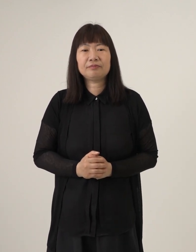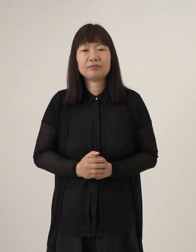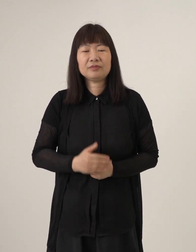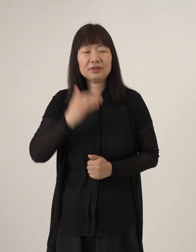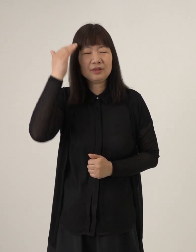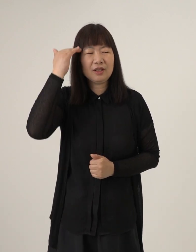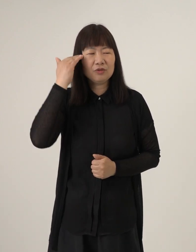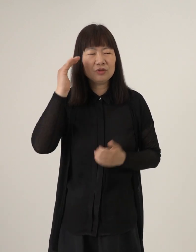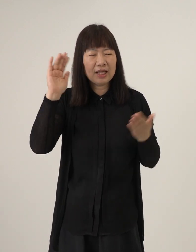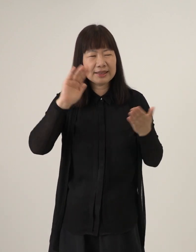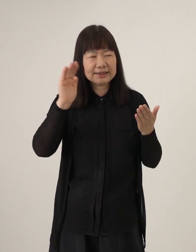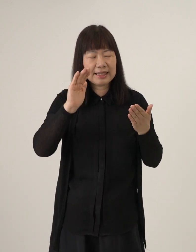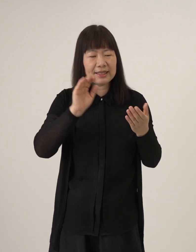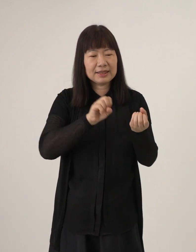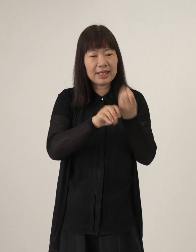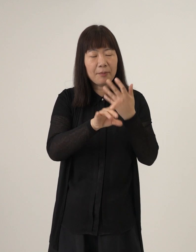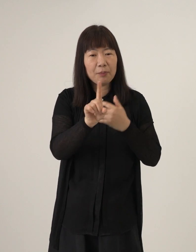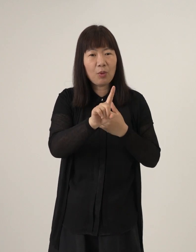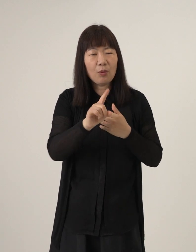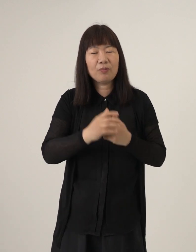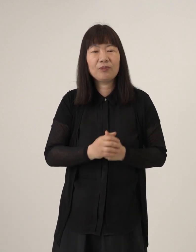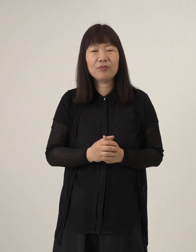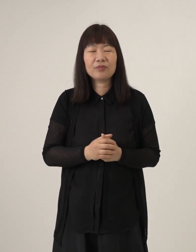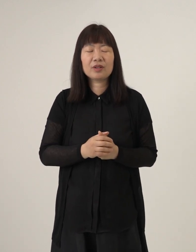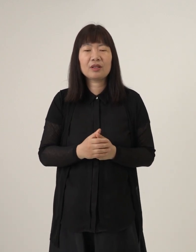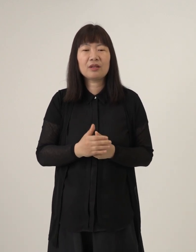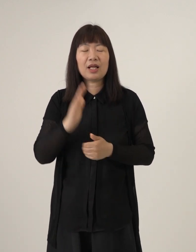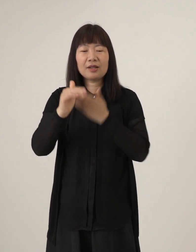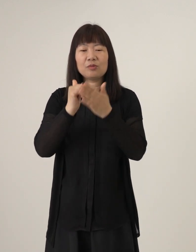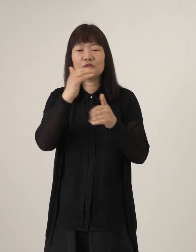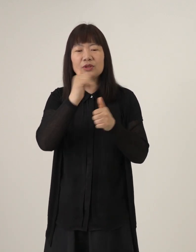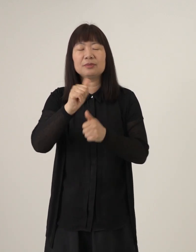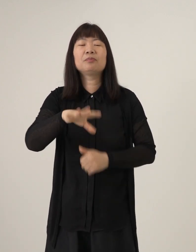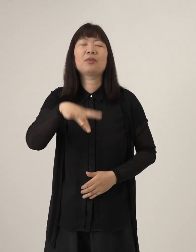코리안 학생들은 그래도 사명이 먼저다.